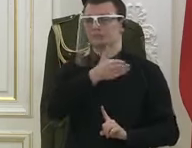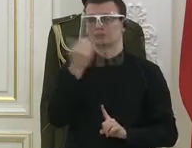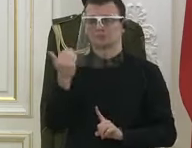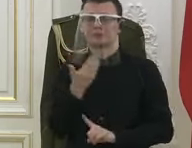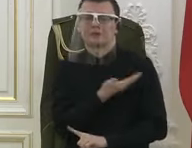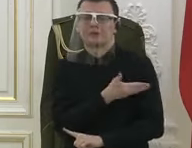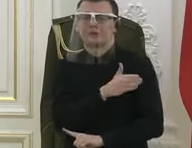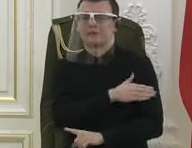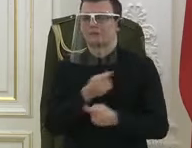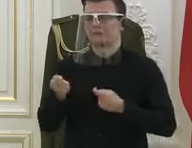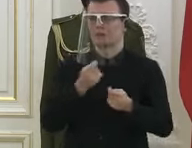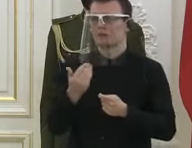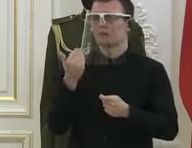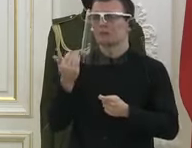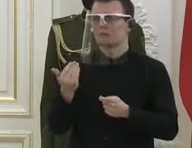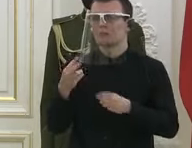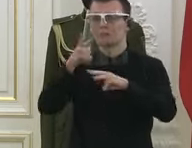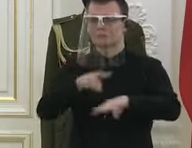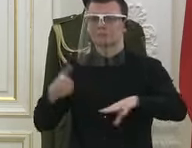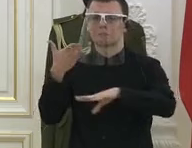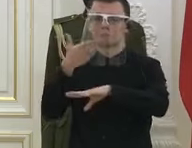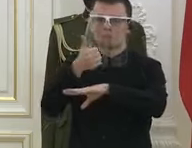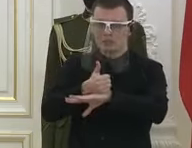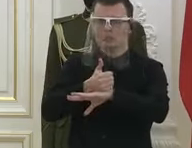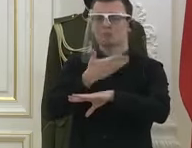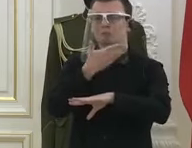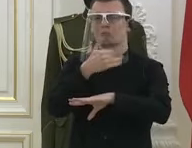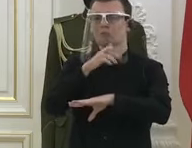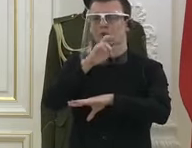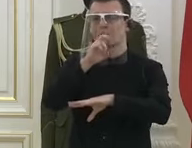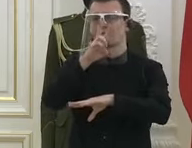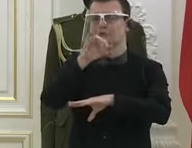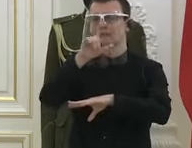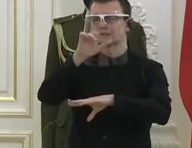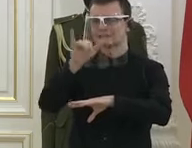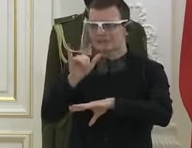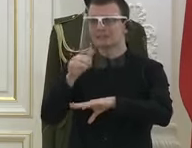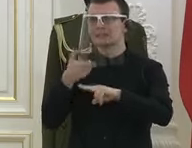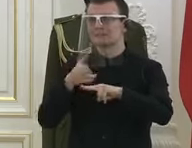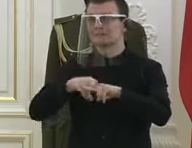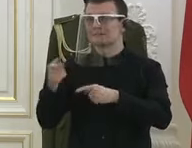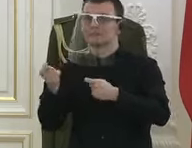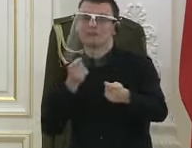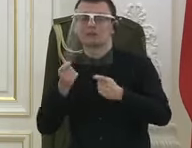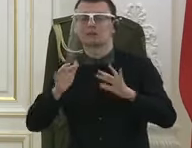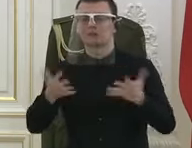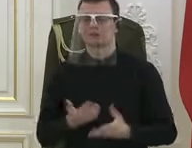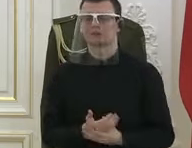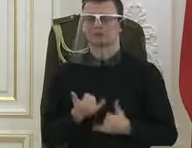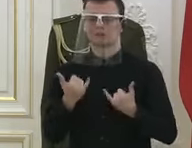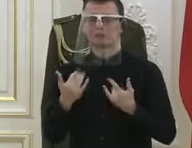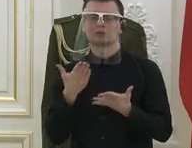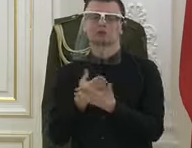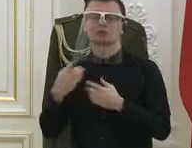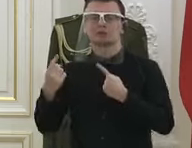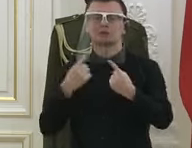który prowadzi te sprawy związane z Unią Europejską i Radą Europejską w ramach naszego wewnętrznego podziału